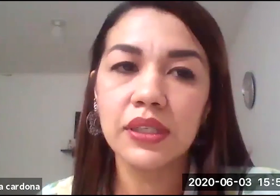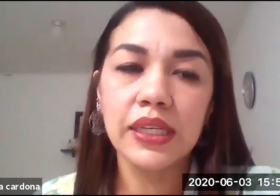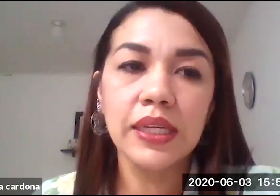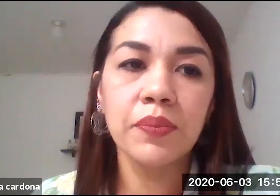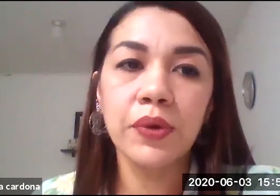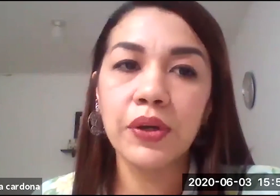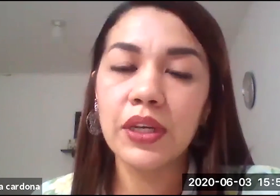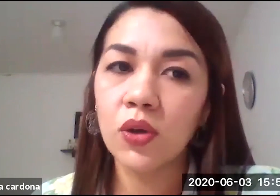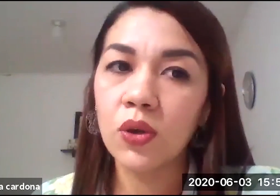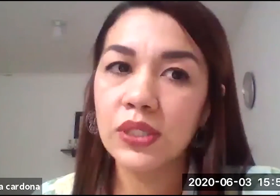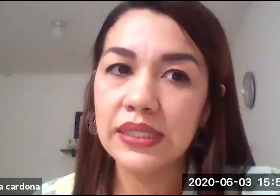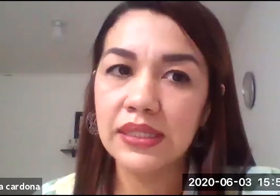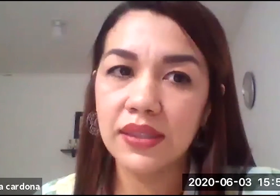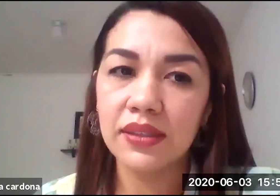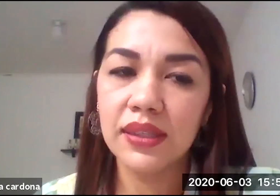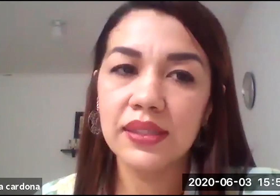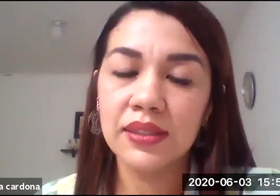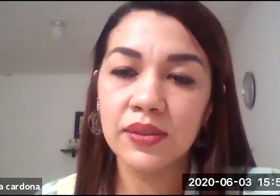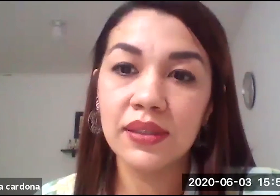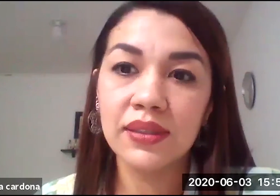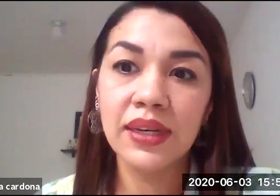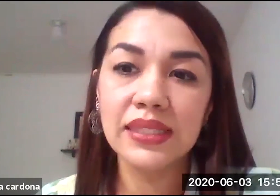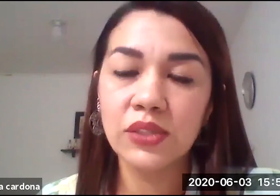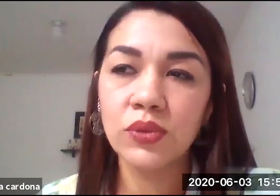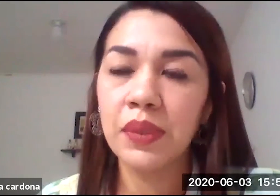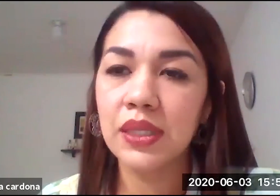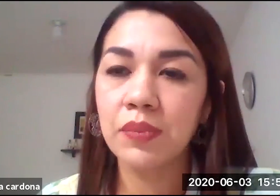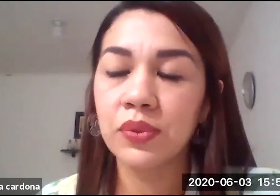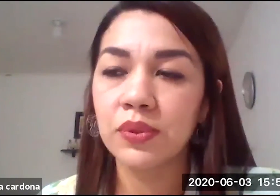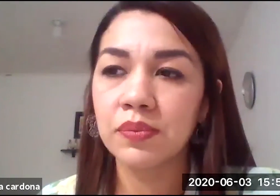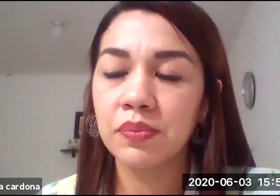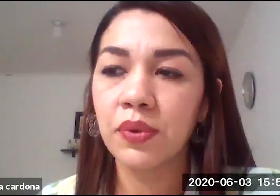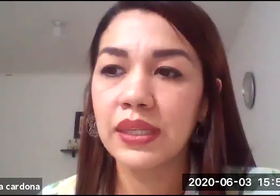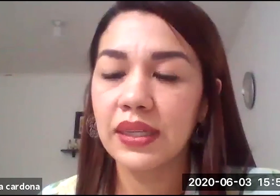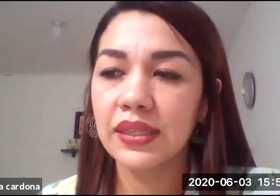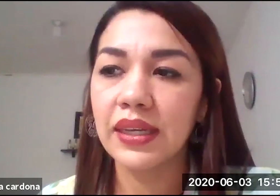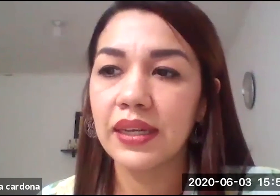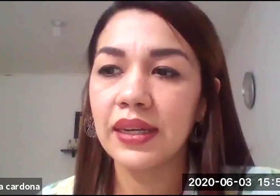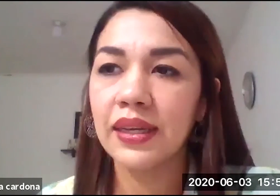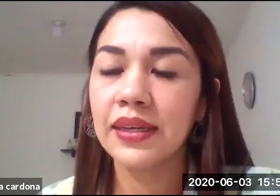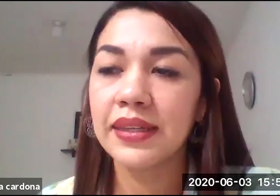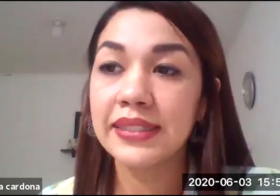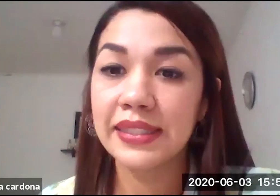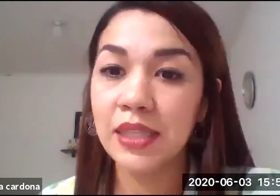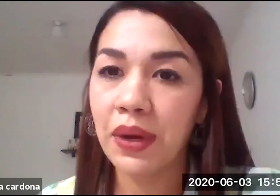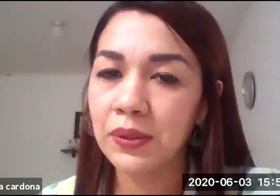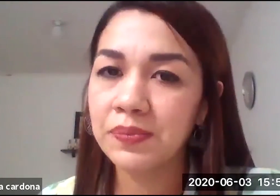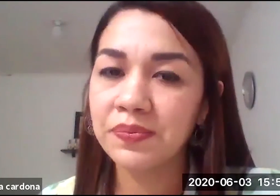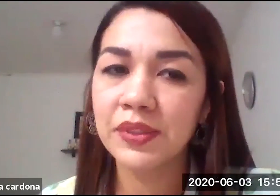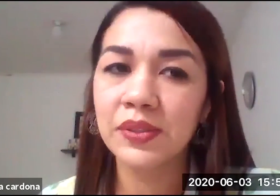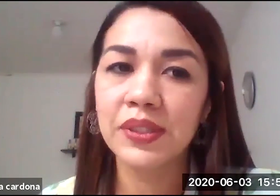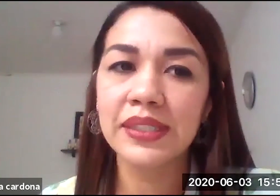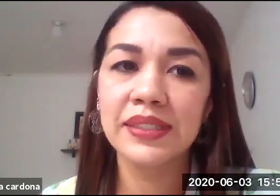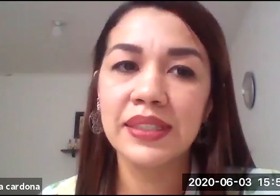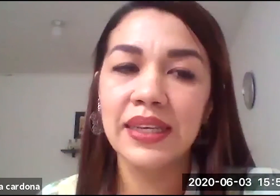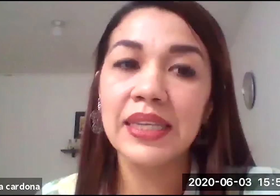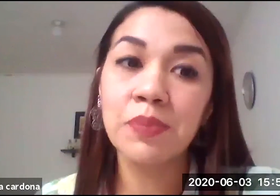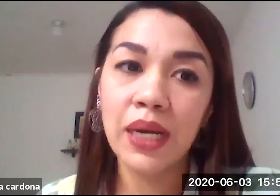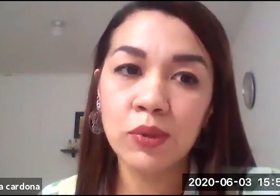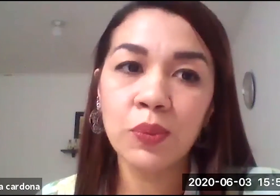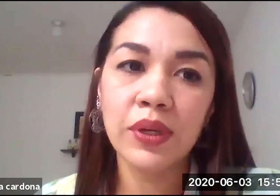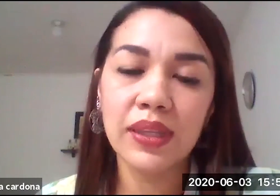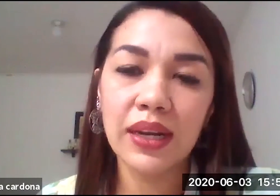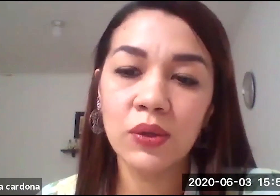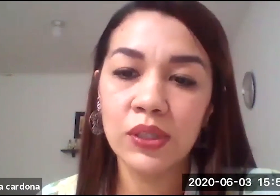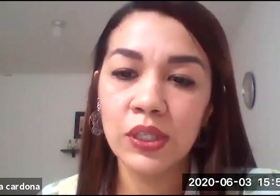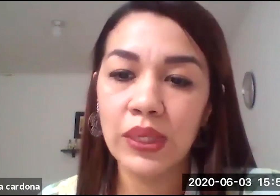interpretación. Bueno, y a todos los asistentes, gracias nuevamente por atender este llamado. Entonces,